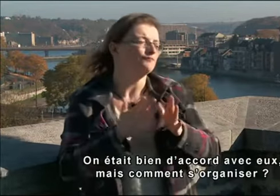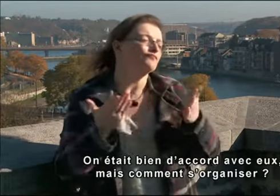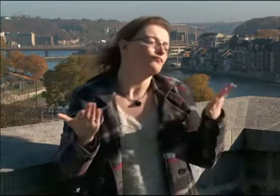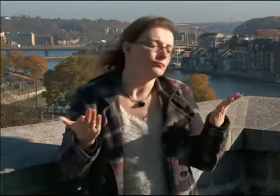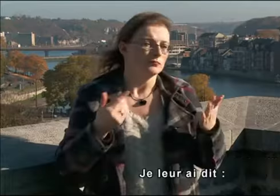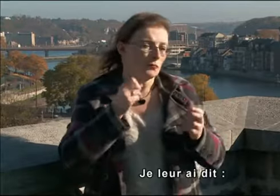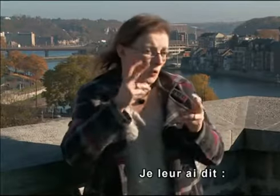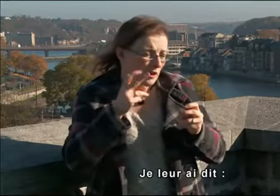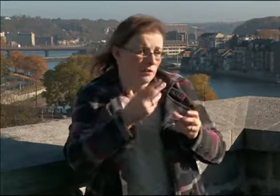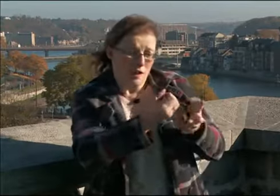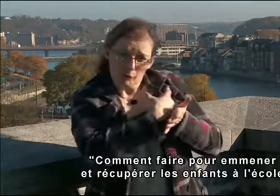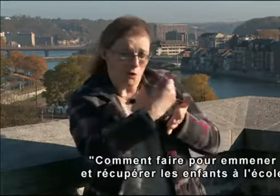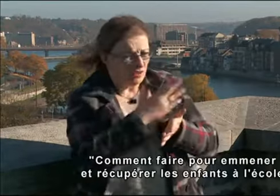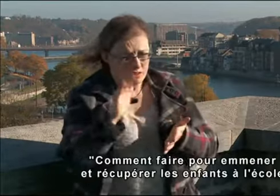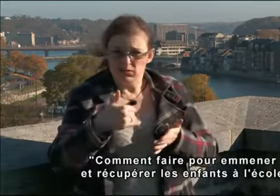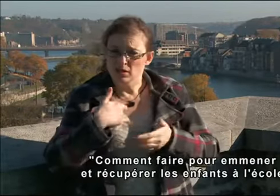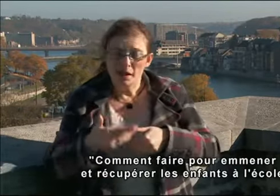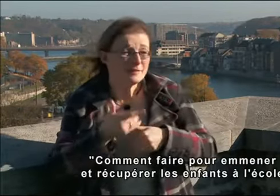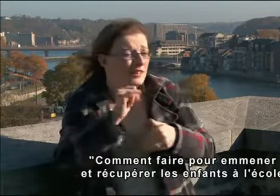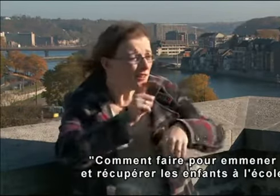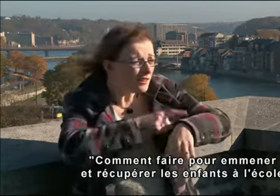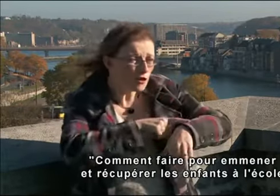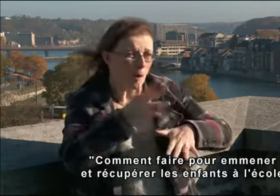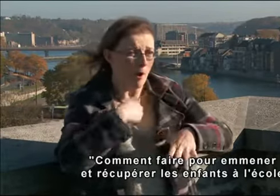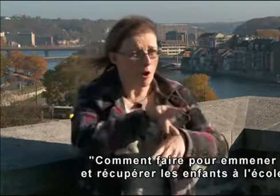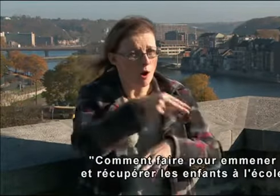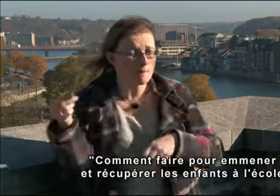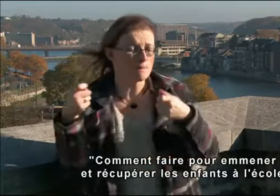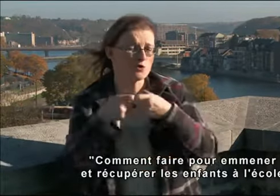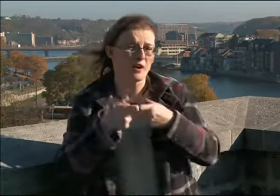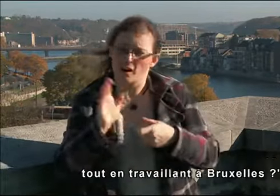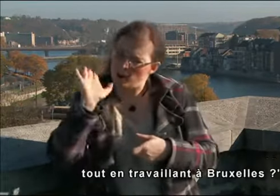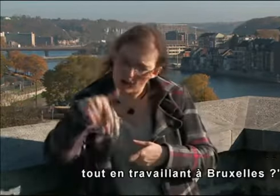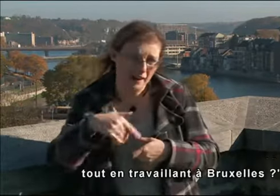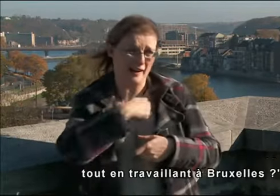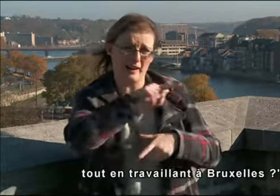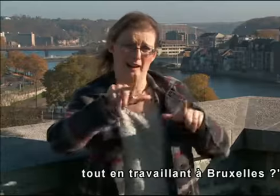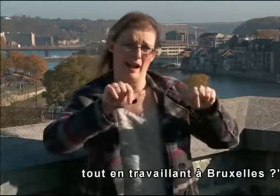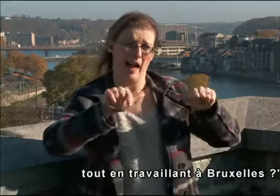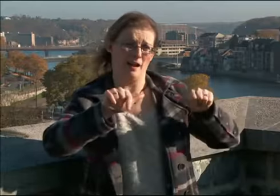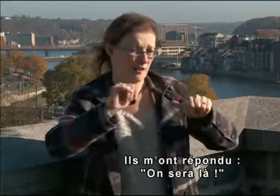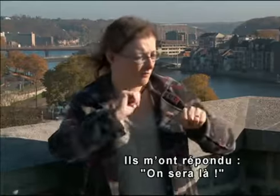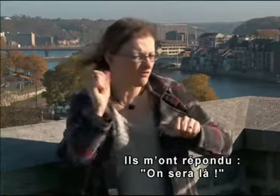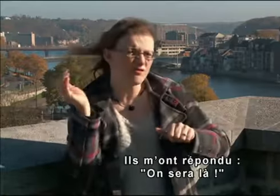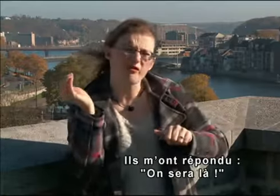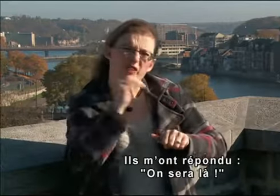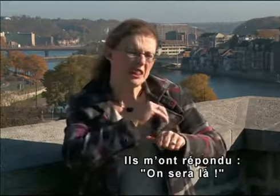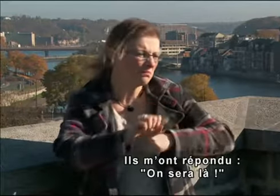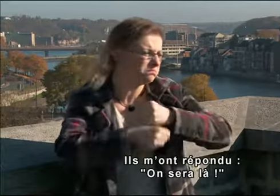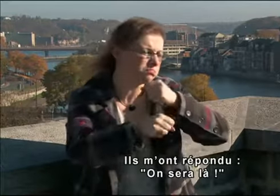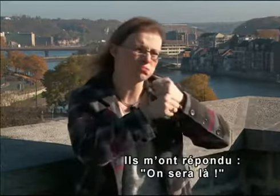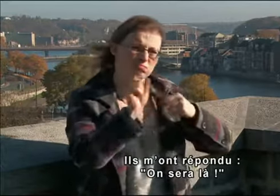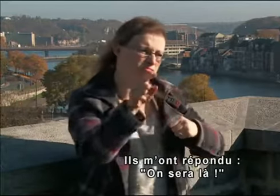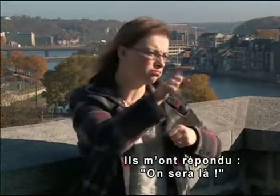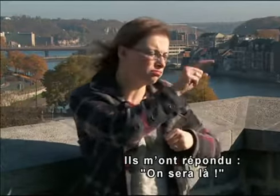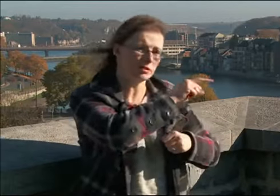s'organiser? Je leur ai dit « Comment faire pour emmener et récupérer les enfants à l'école tout en travaillant à Bruxelles ?» Et ils m'ont répondu « On sera